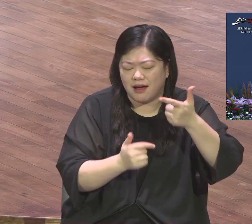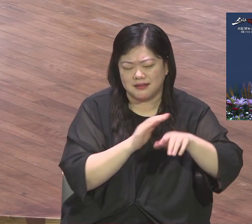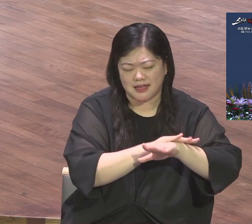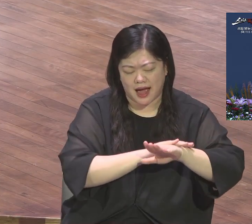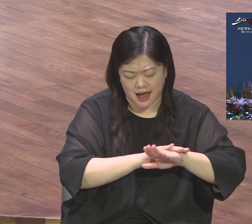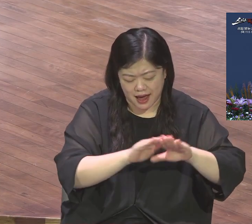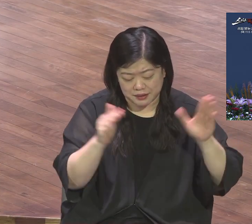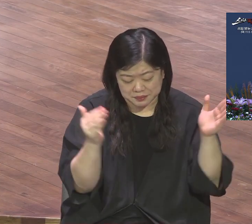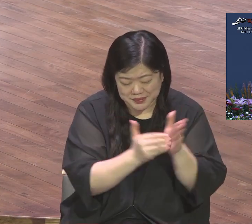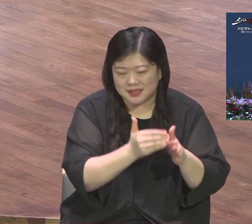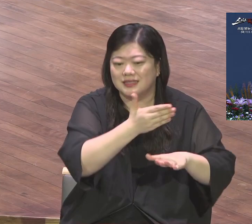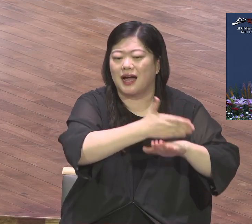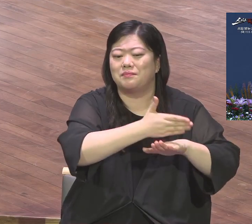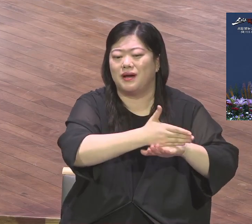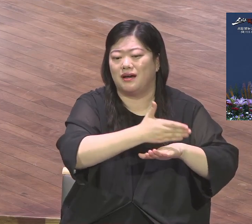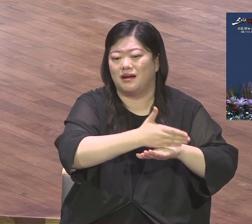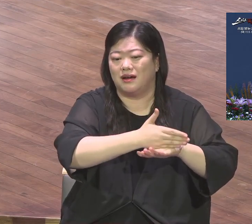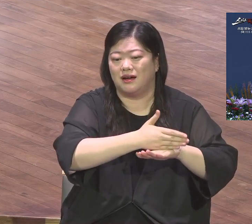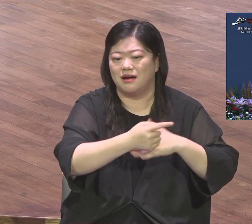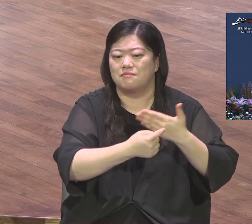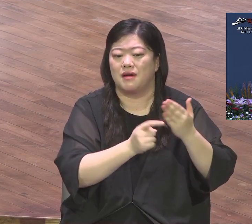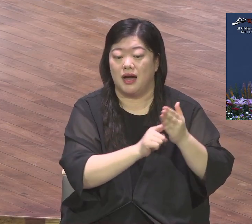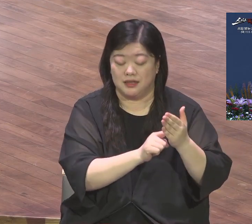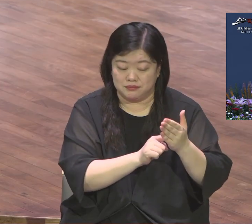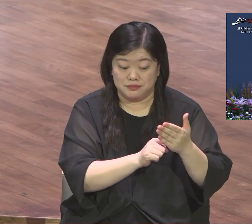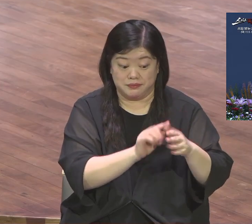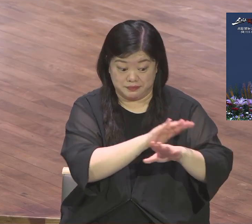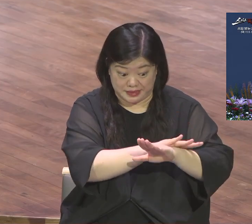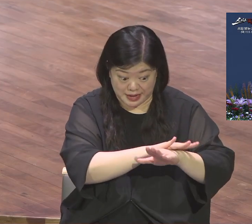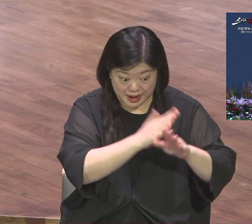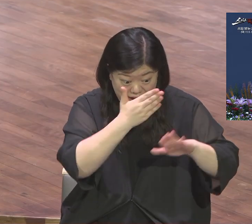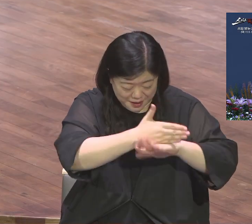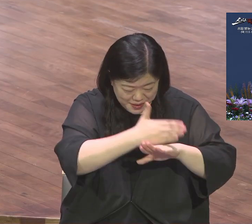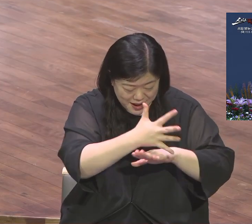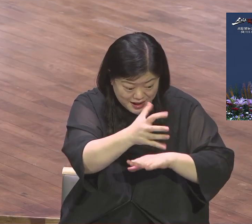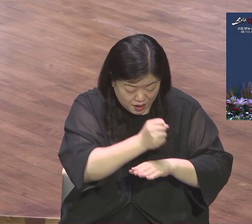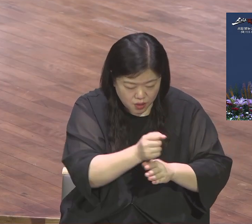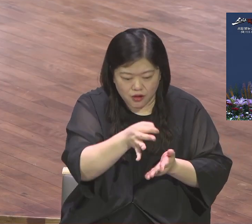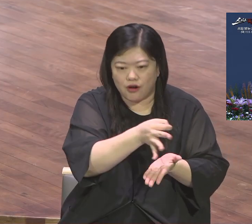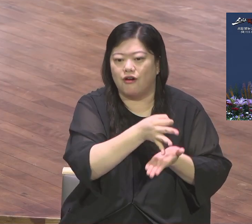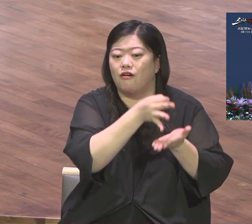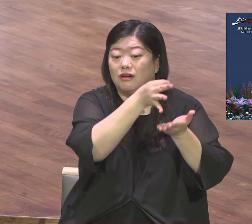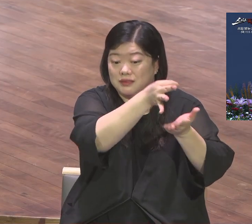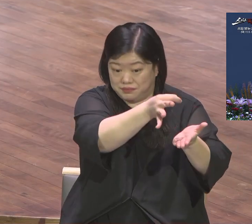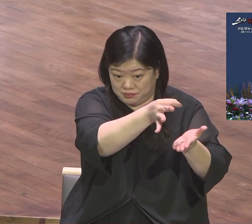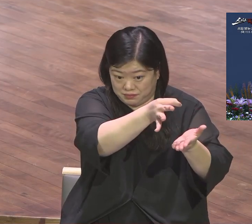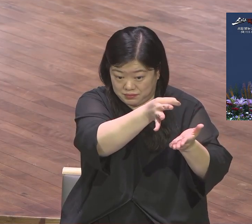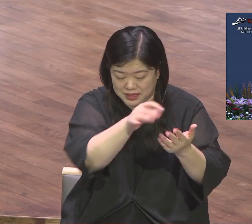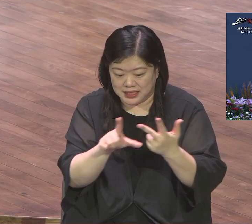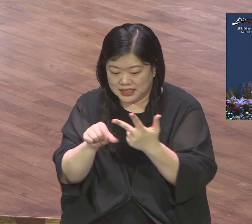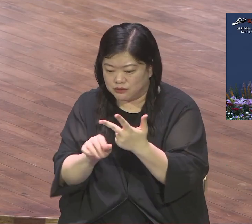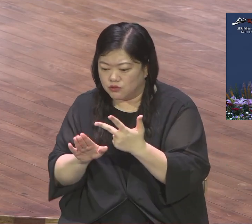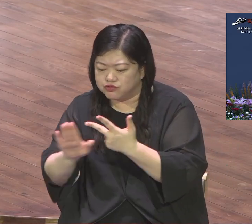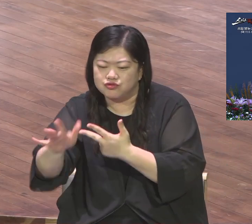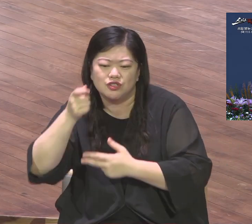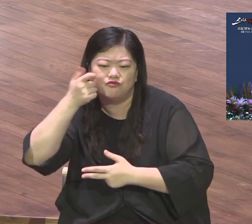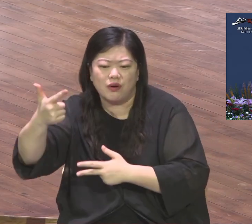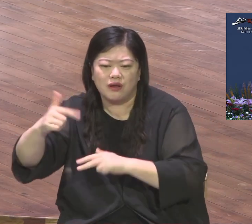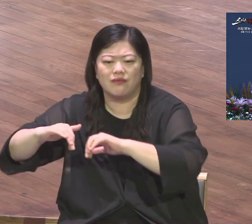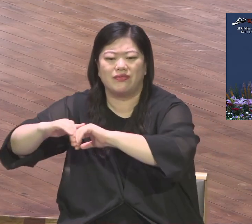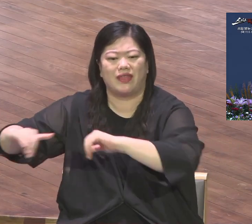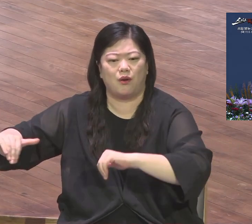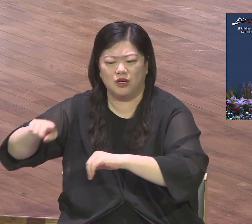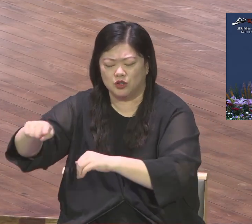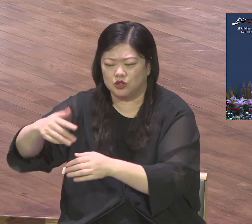직분 주시고 아멘. 하나님께서 이렇게 나를 사용해 주시니 감사합니다. 세상은 사람들은 차원이